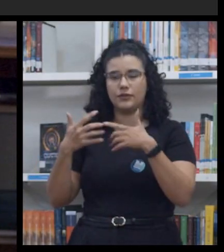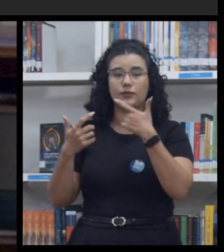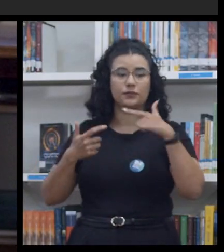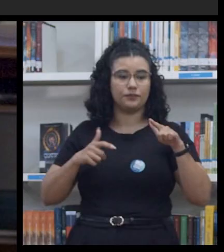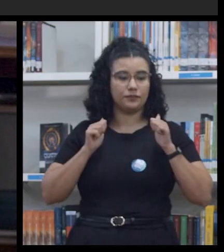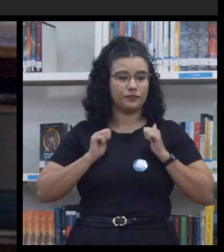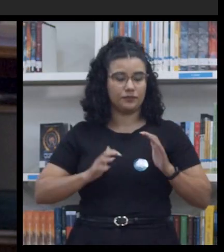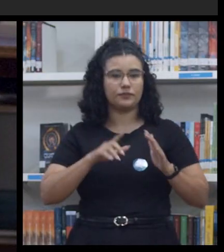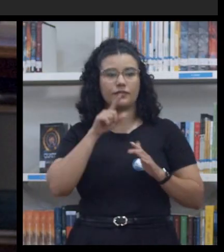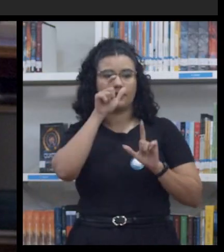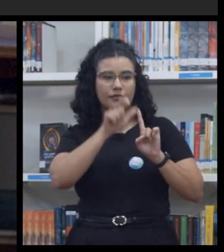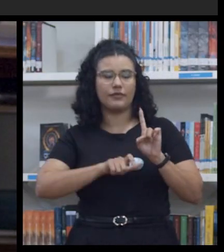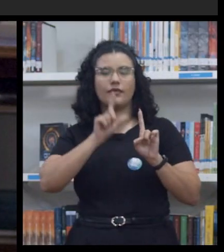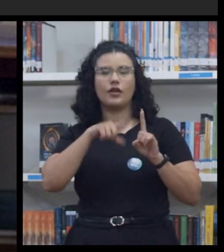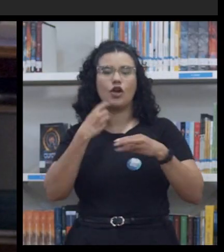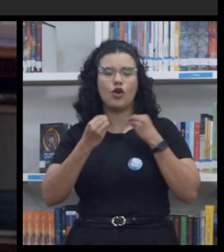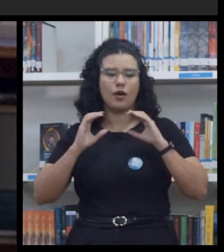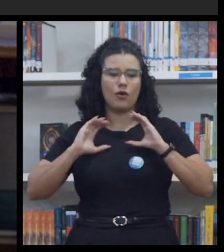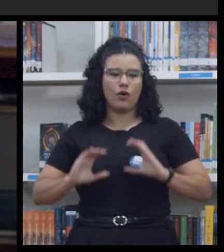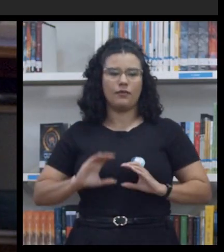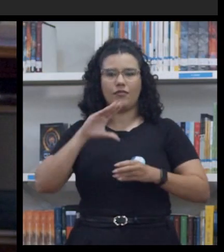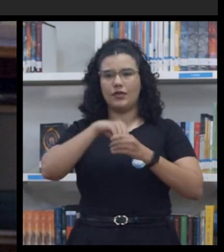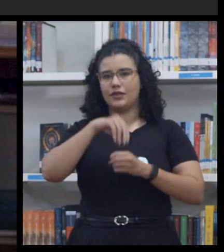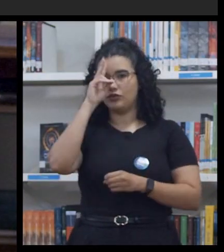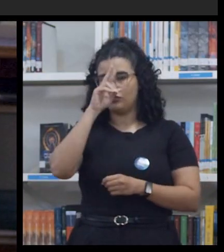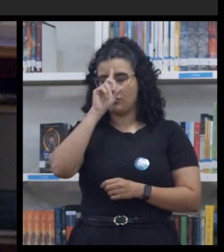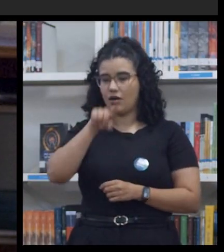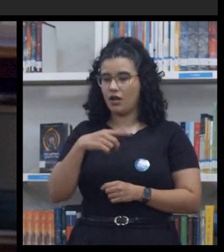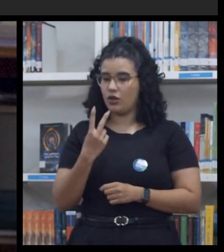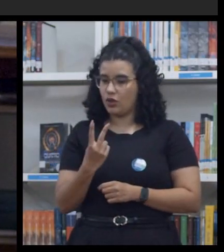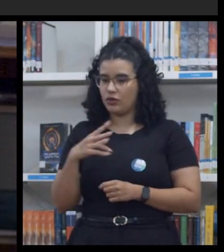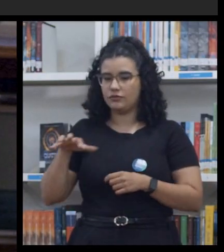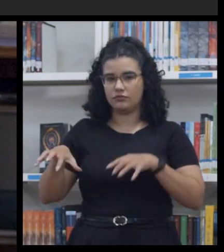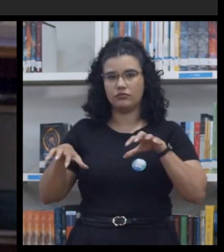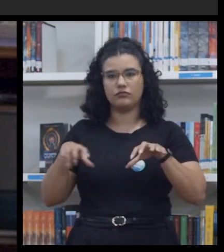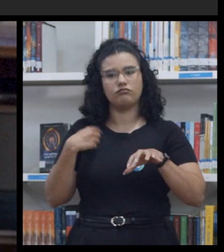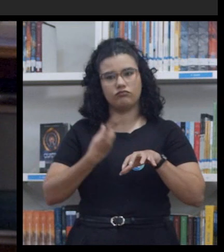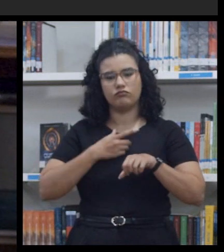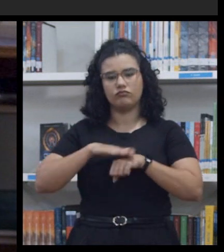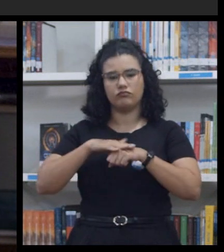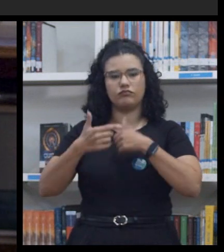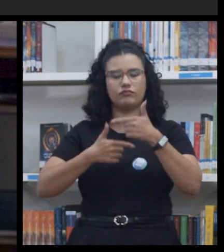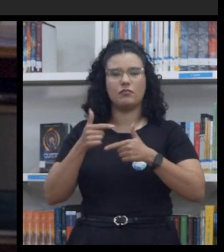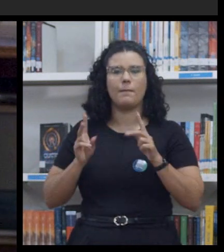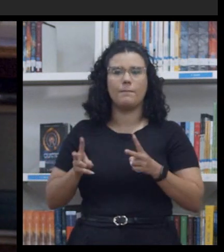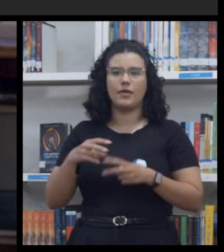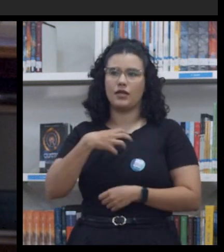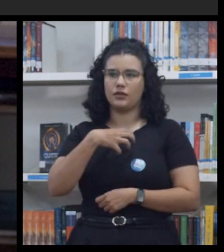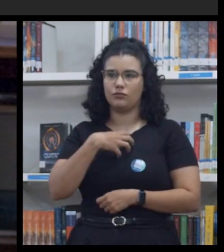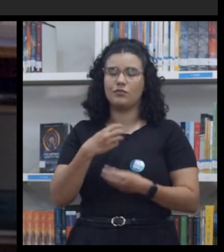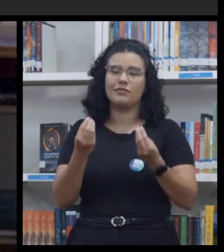personagem é como ele se comporta dentro da história. São duas coisas que vão ser trabalhadas ao mesmo tempo, para que a gente